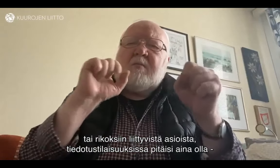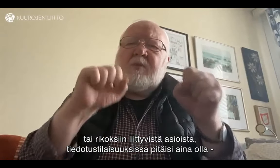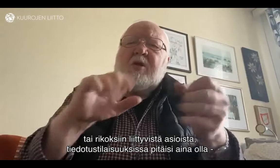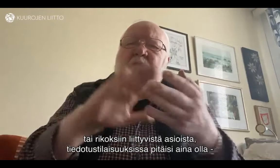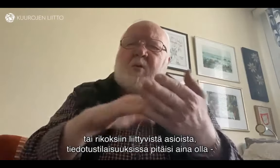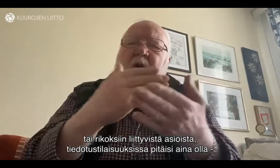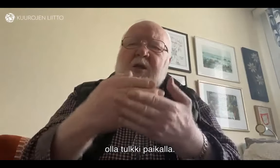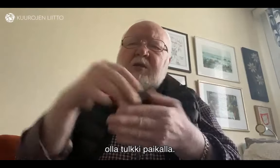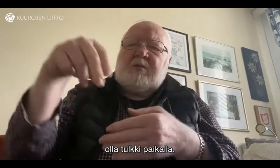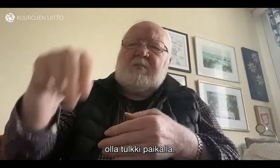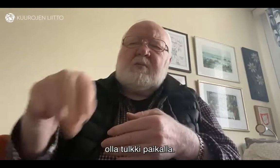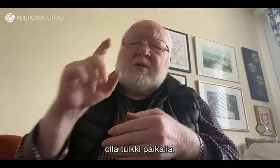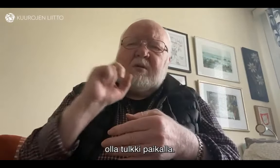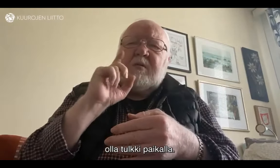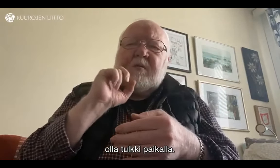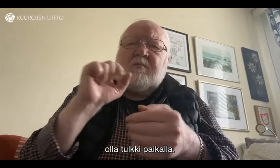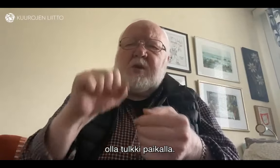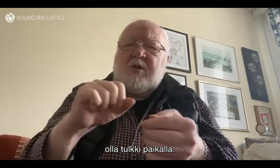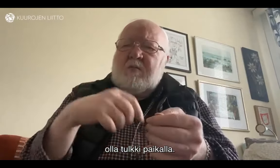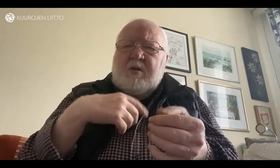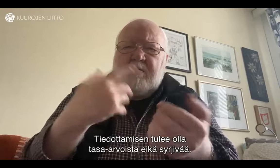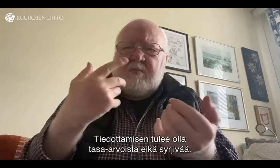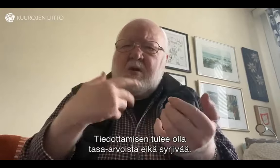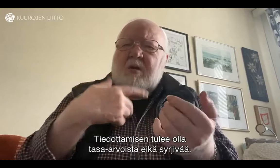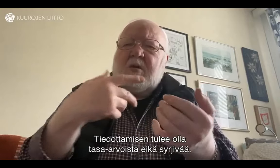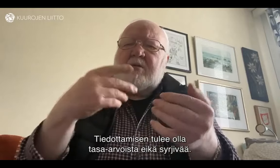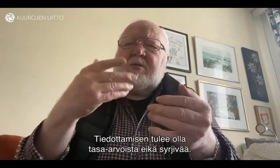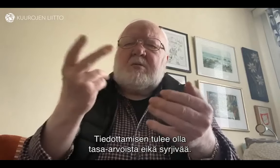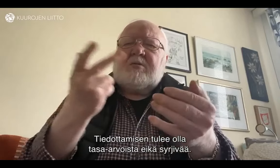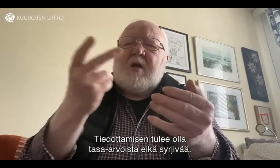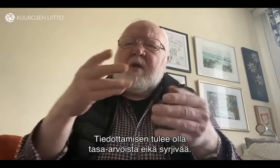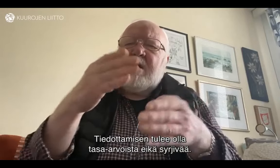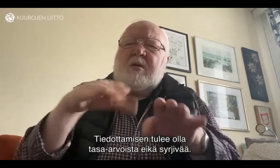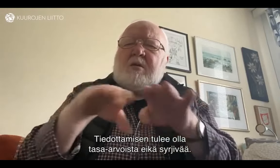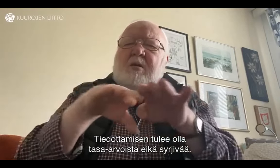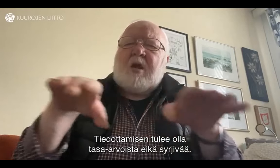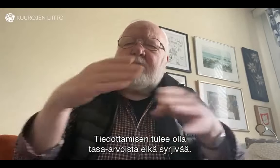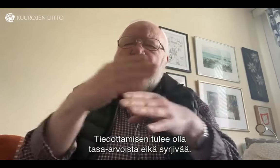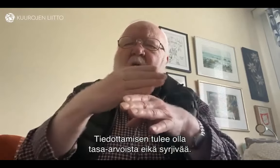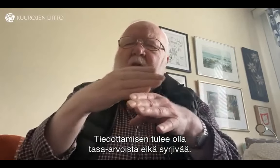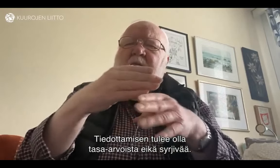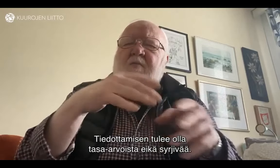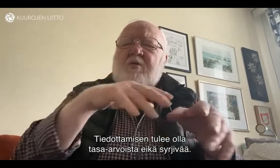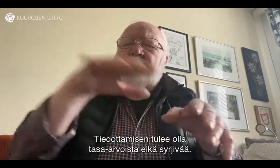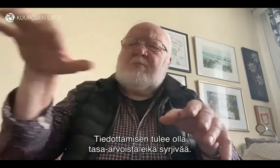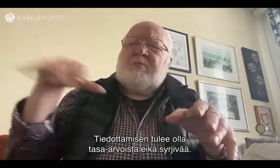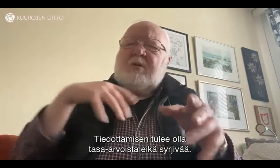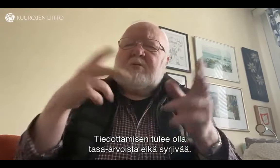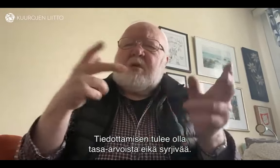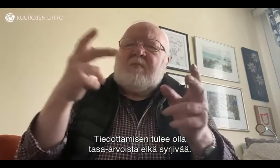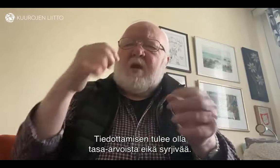liittyvistä asioista, tiedotustilaisuuksista pitäisi aina olla tulkki paikalla. Tiedottamisen tulee